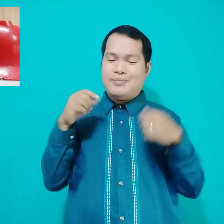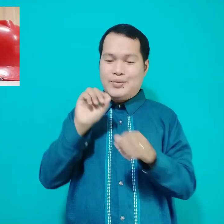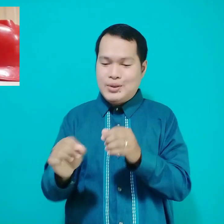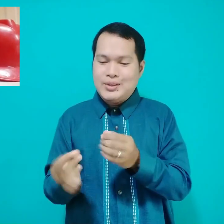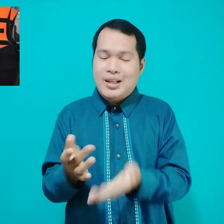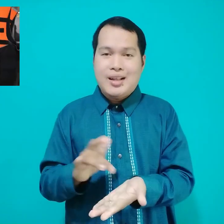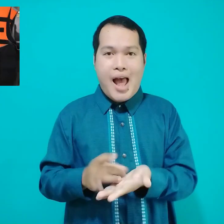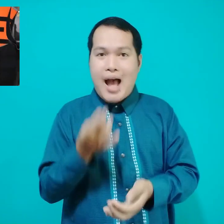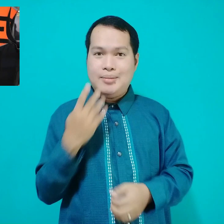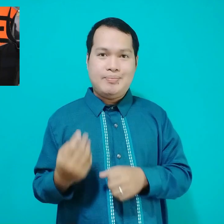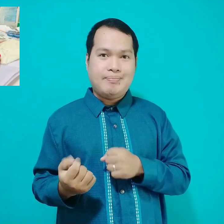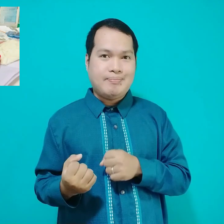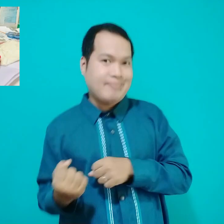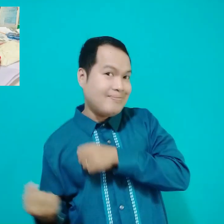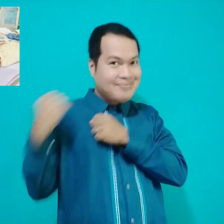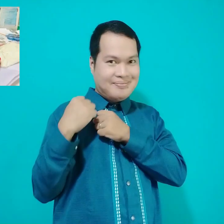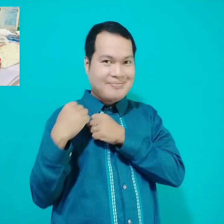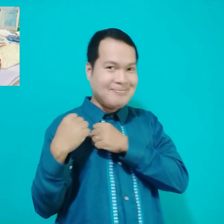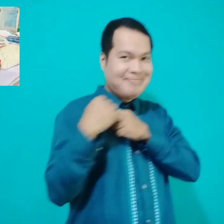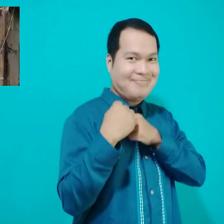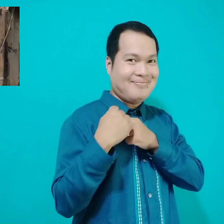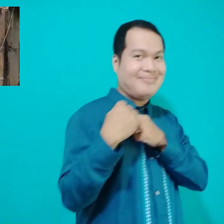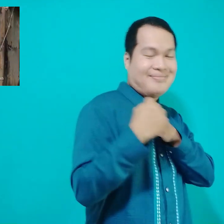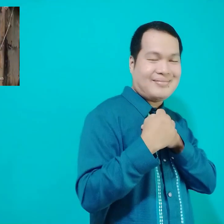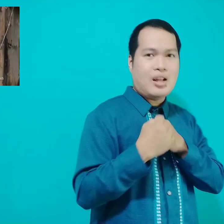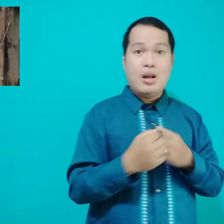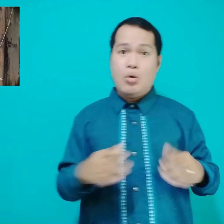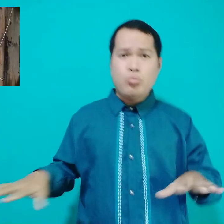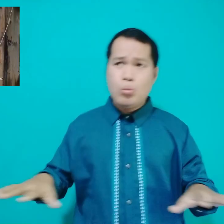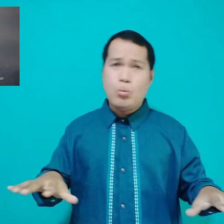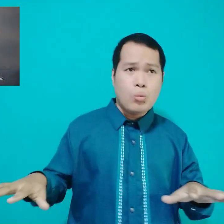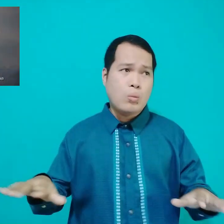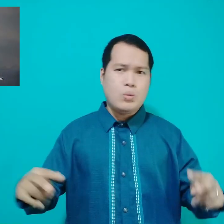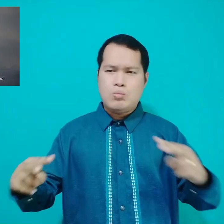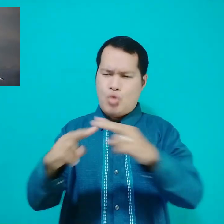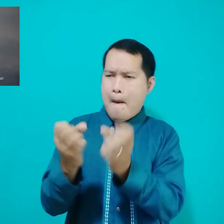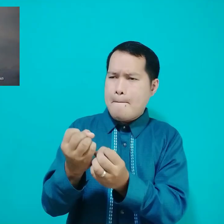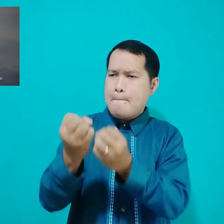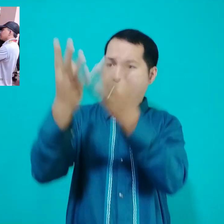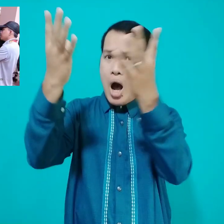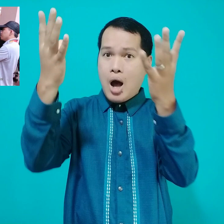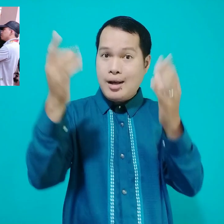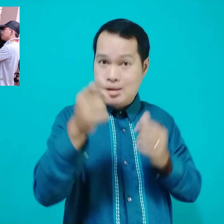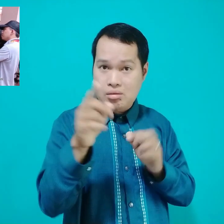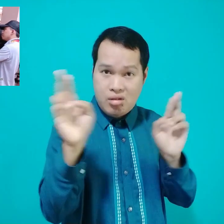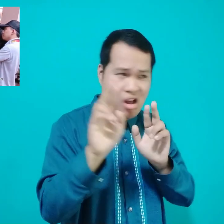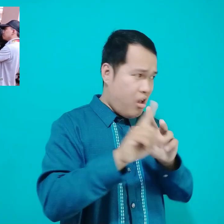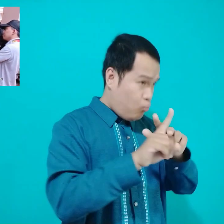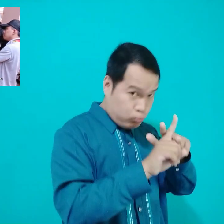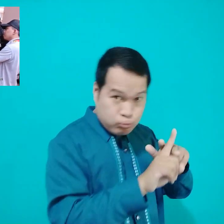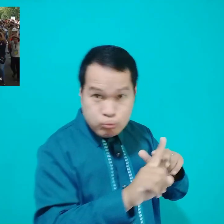sindi First day kit Mga gamit pang higtas Ang buhay dapat mabibit At sakaling lumindo O sumabog ang buka Meron bang